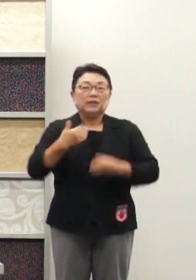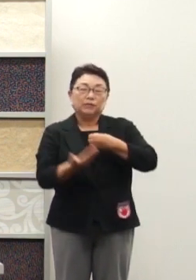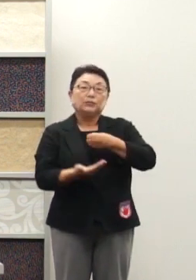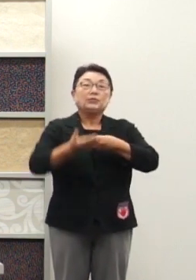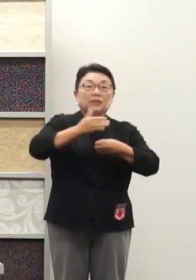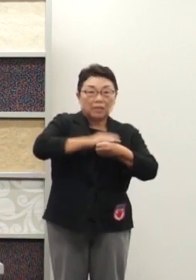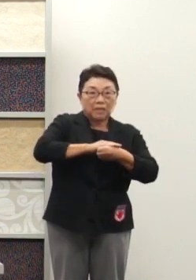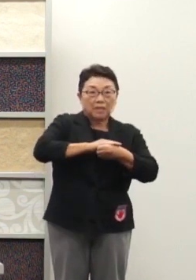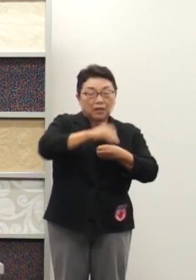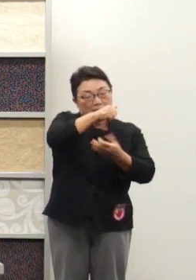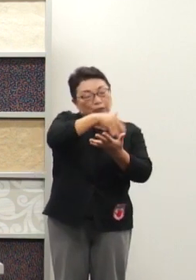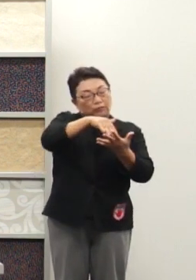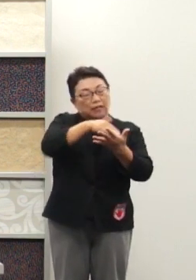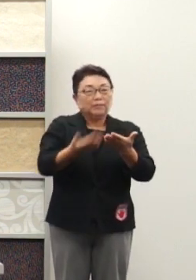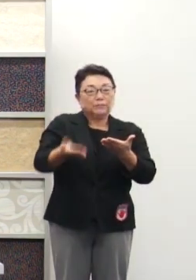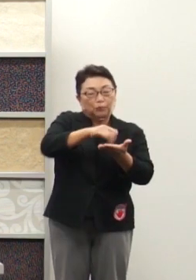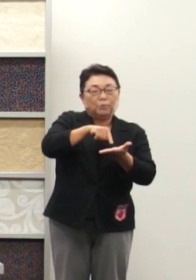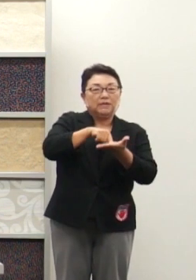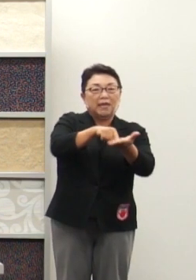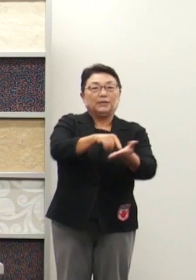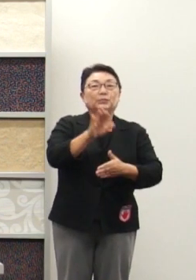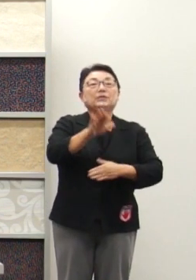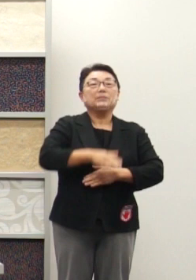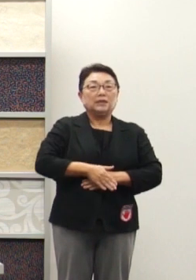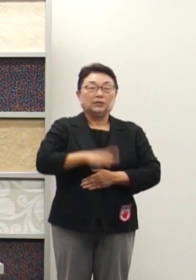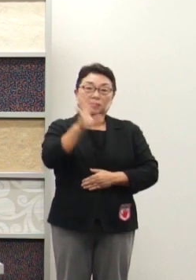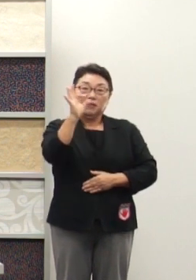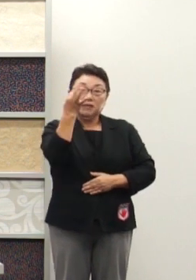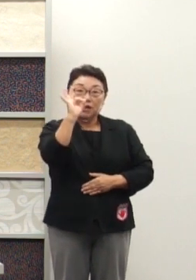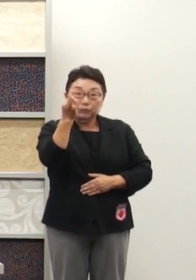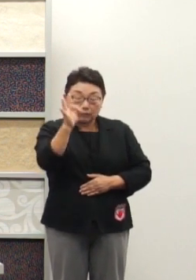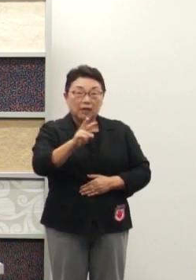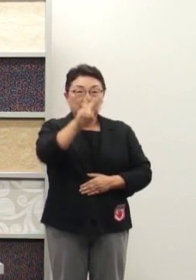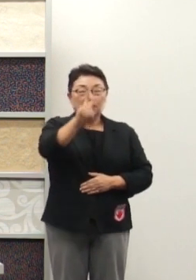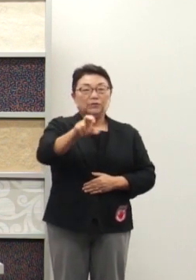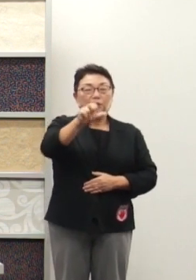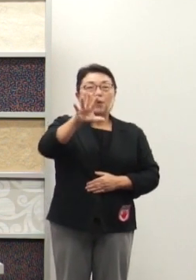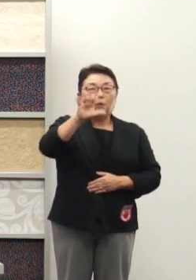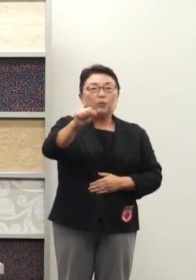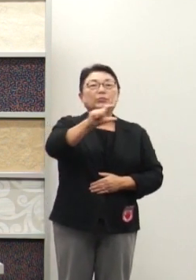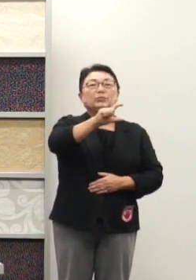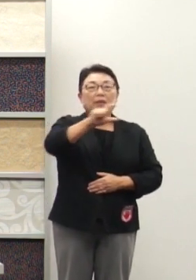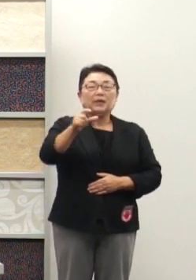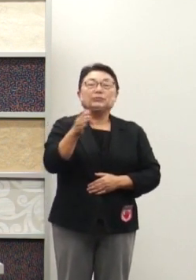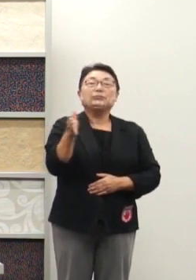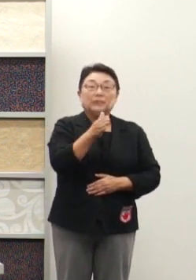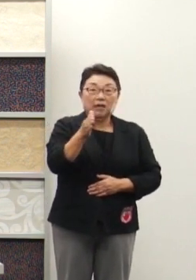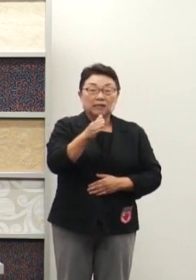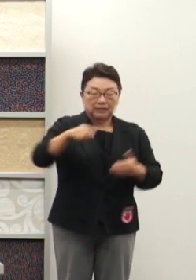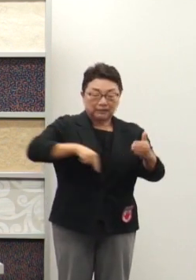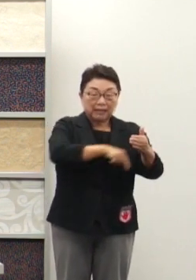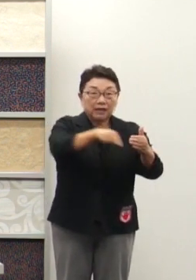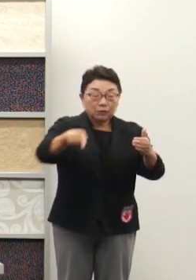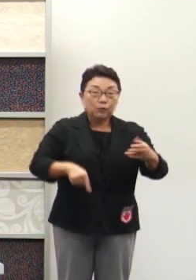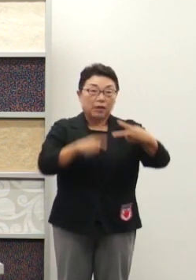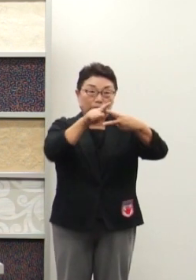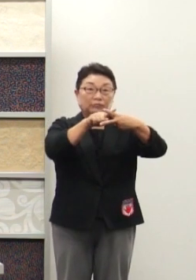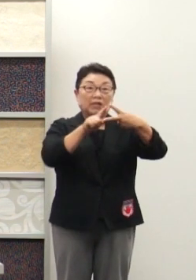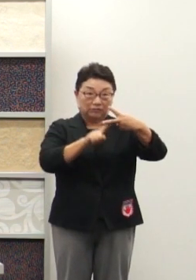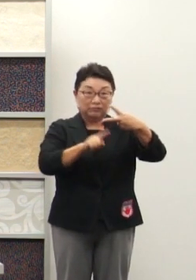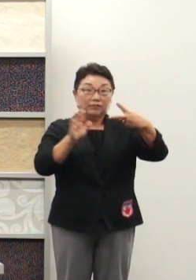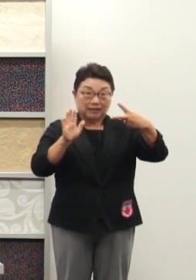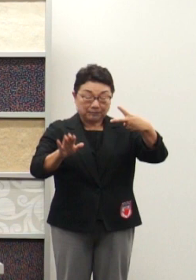正予算を提出するものであります。補正予算額ですが25億円よ。その内容は大きく2点となっております